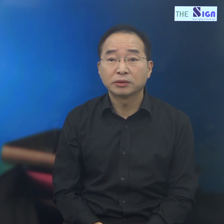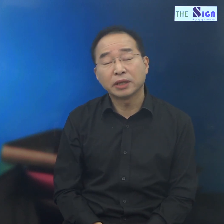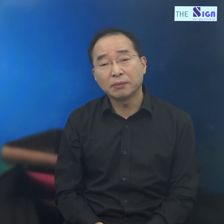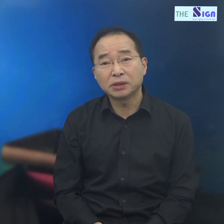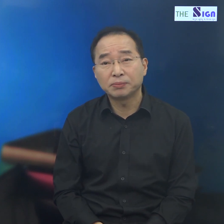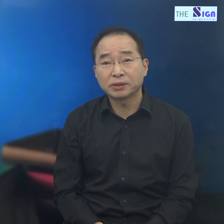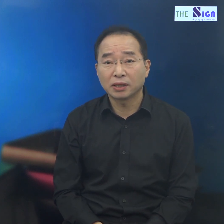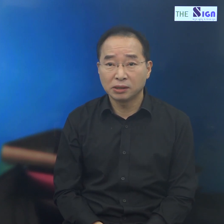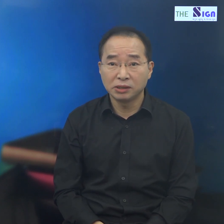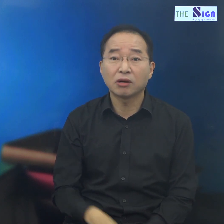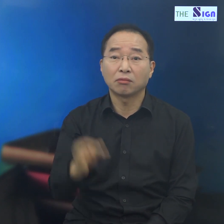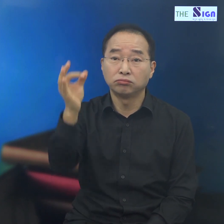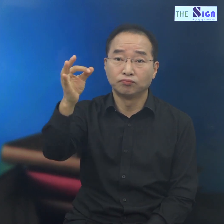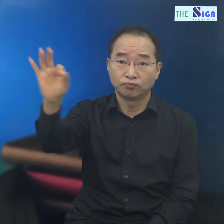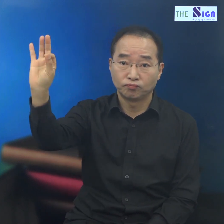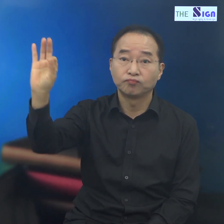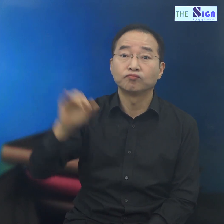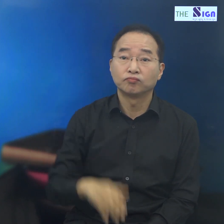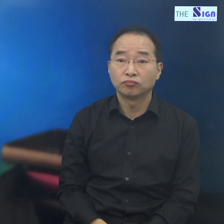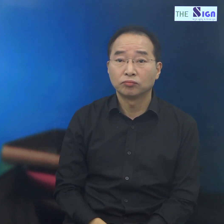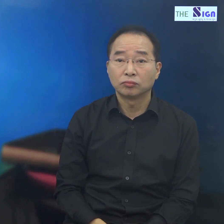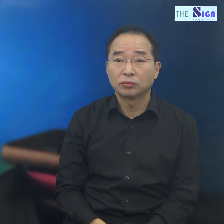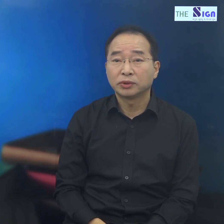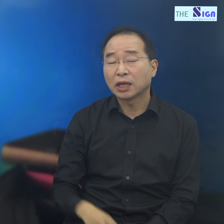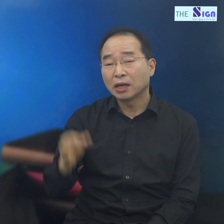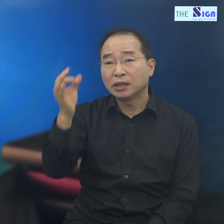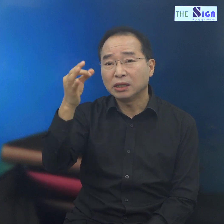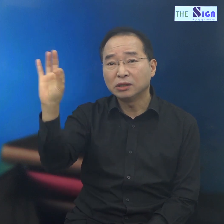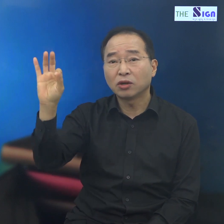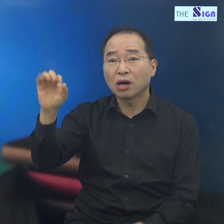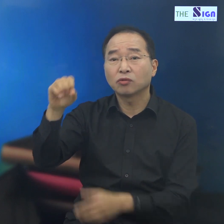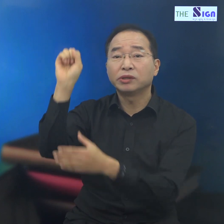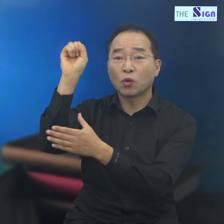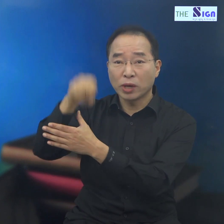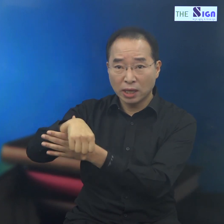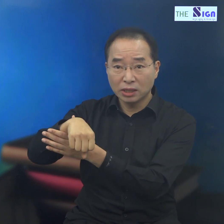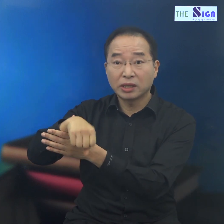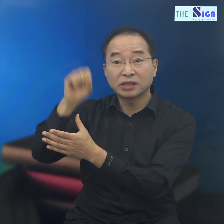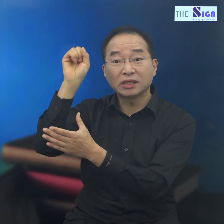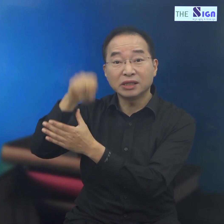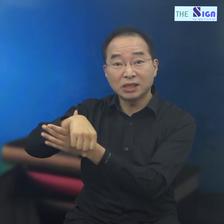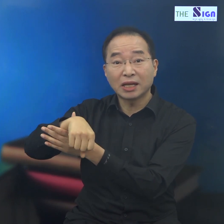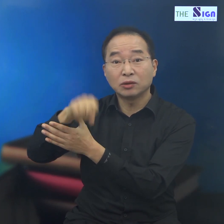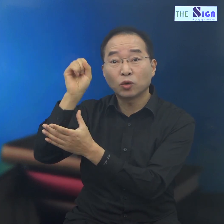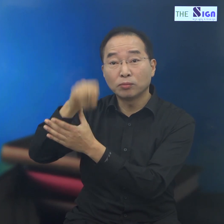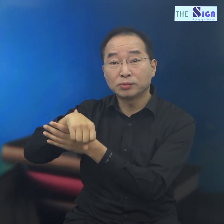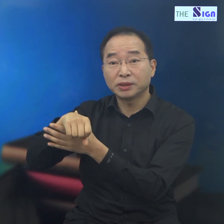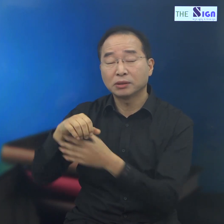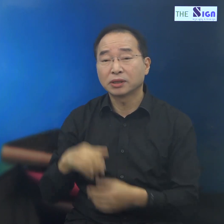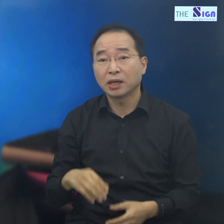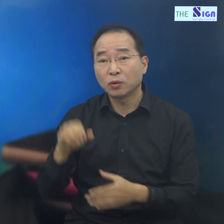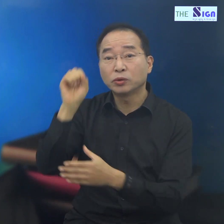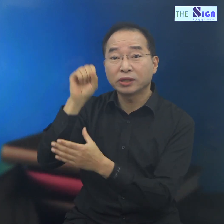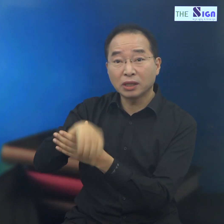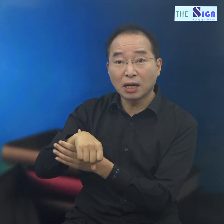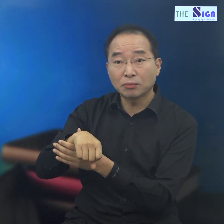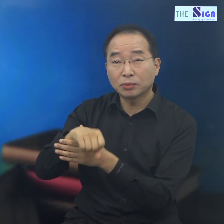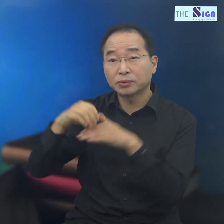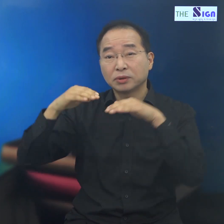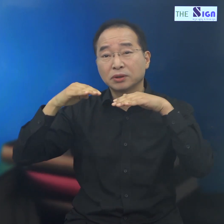다음에 이제 비슷한 게 인정. 자, 인정하고 이제 거기에 이렇게 승인하는 요런 부분이 있는데, 요 승인하는 부분은